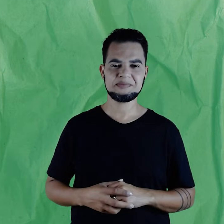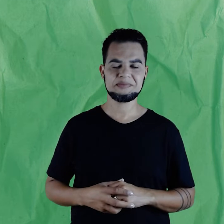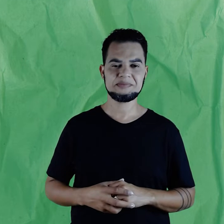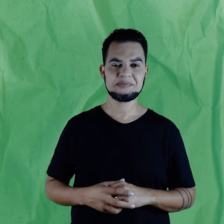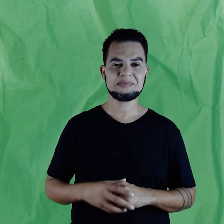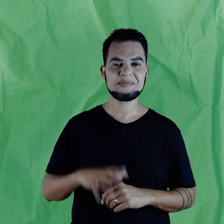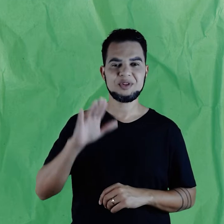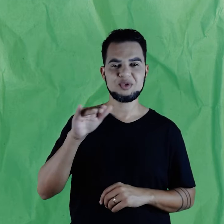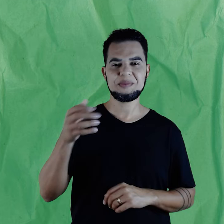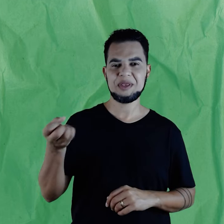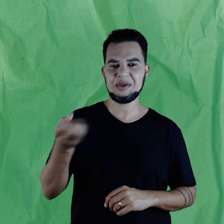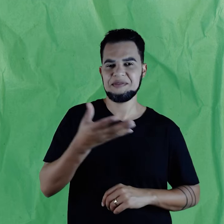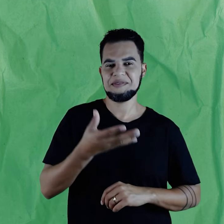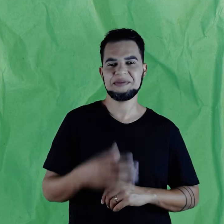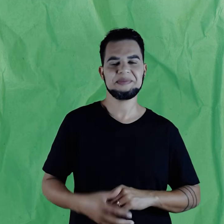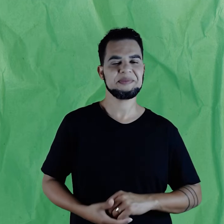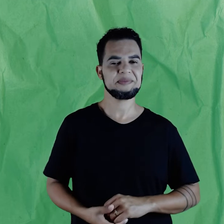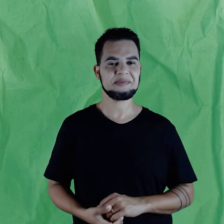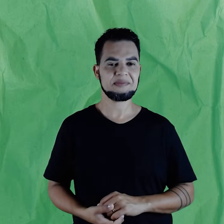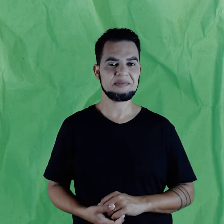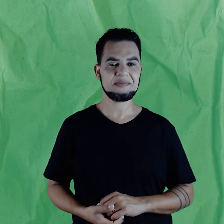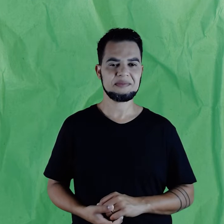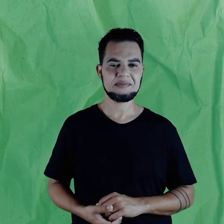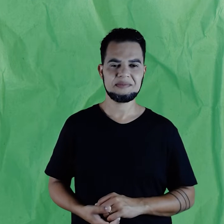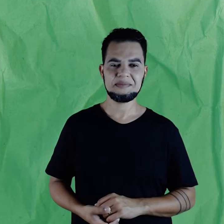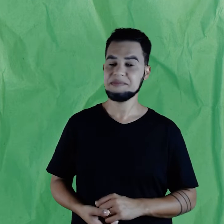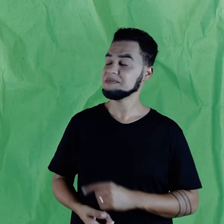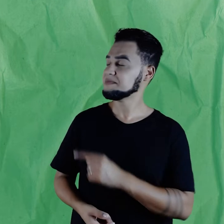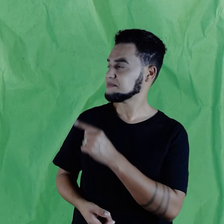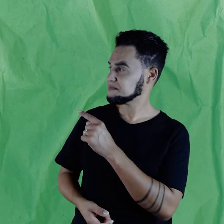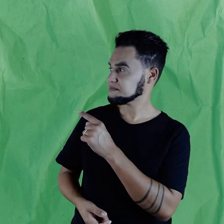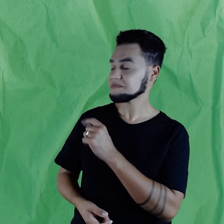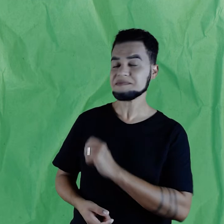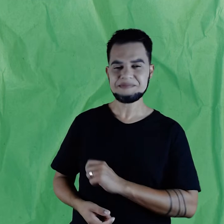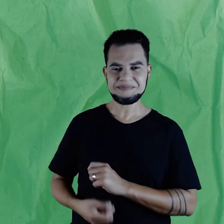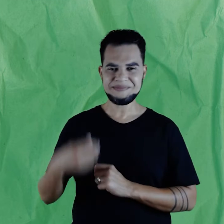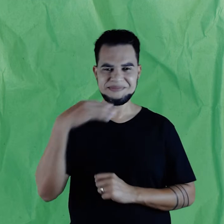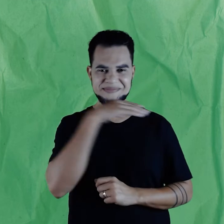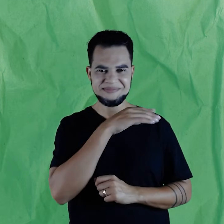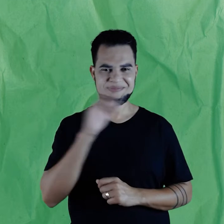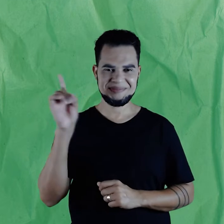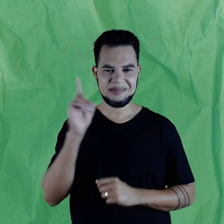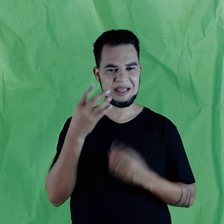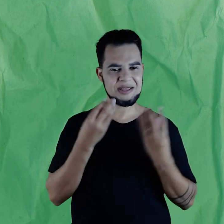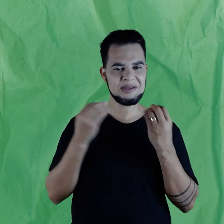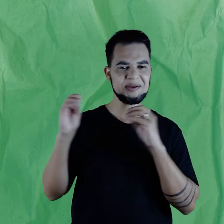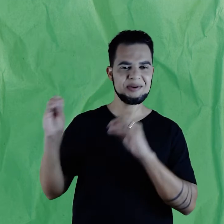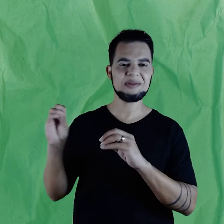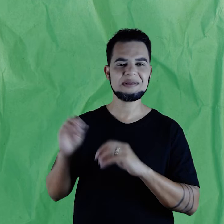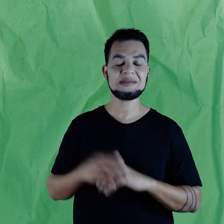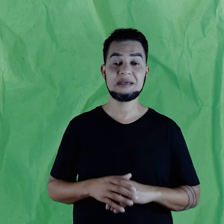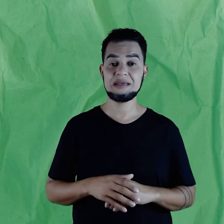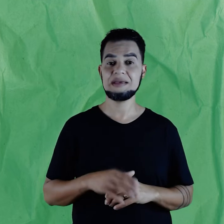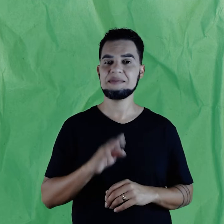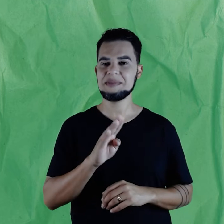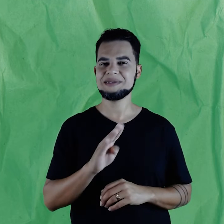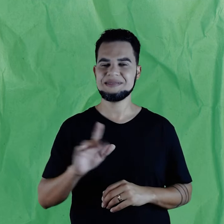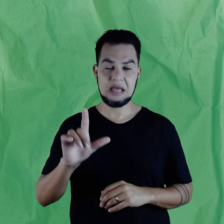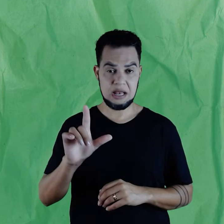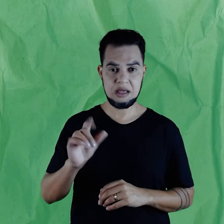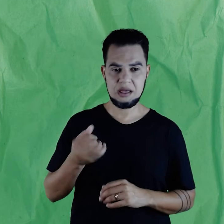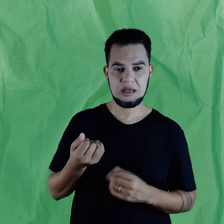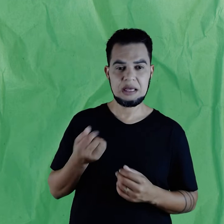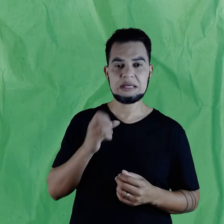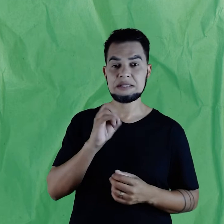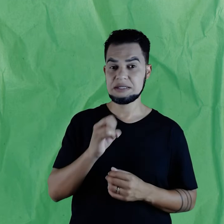e chamo uma nova request. Find CEP. Notem que aqui eu coloquei base URL. Né? Se eu